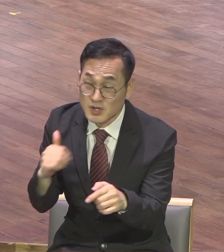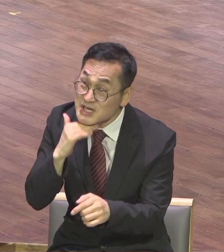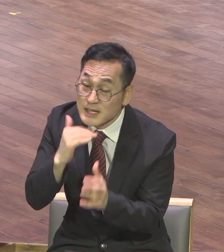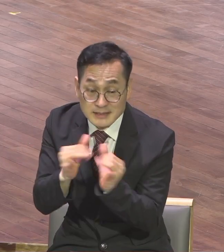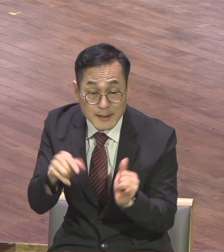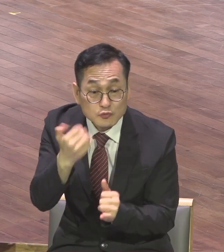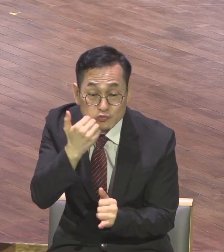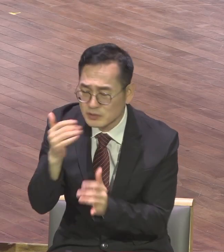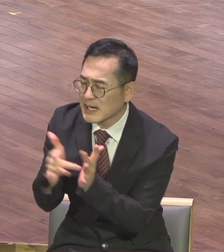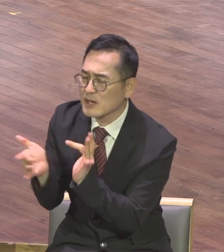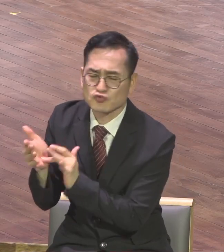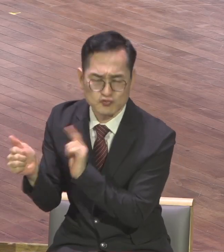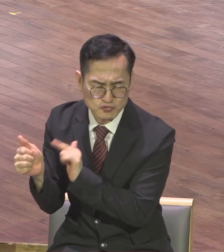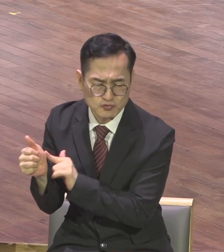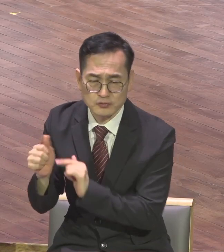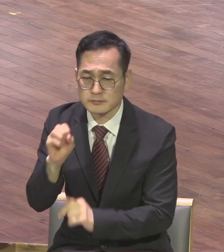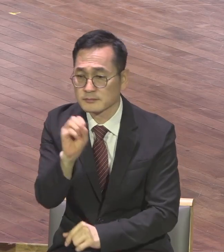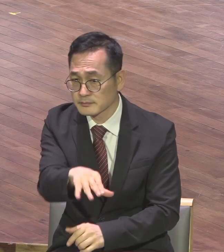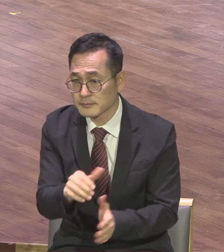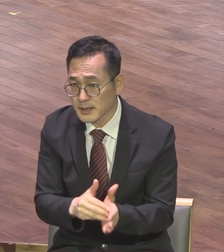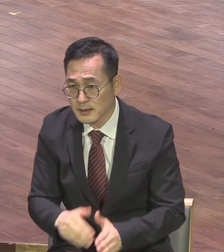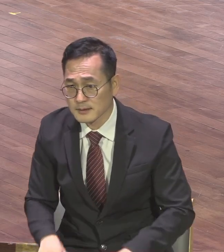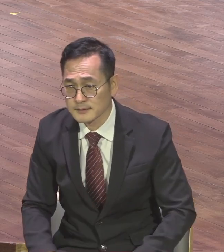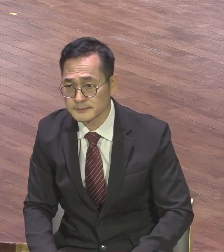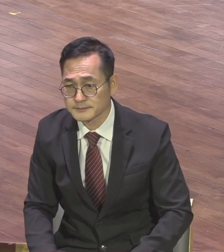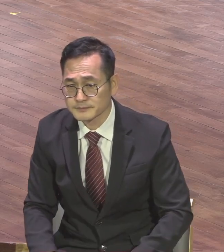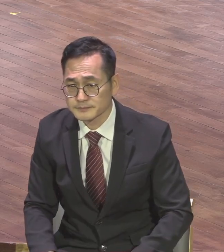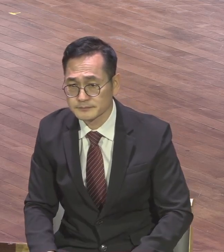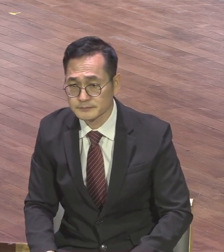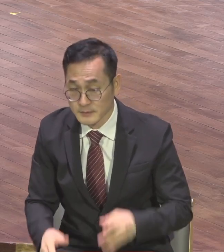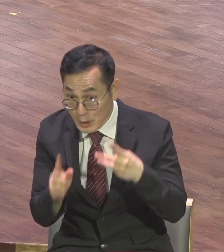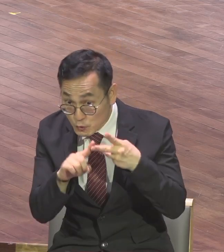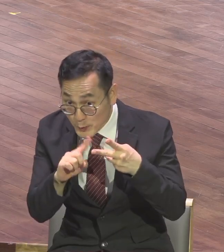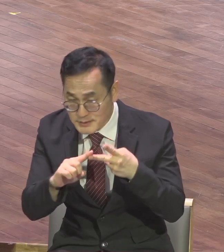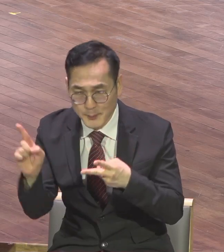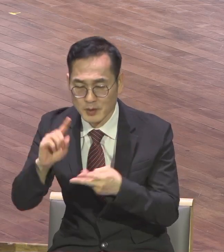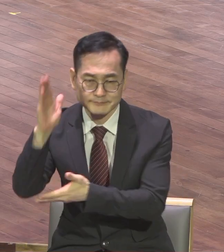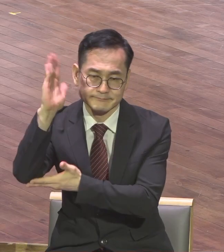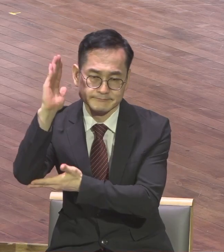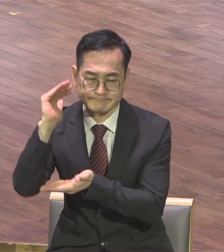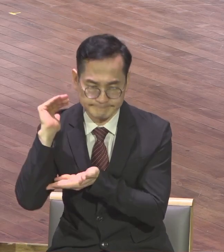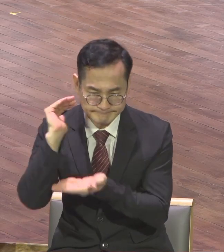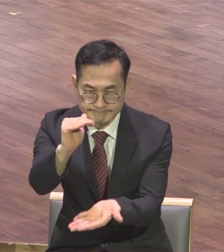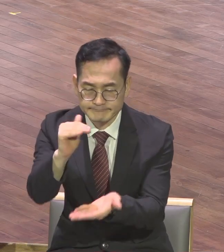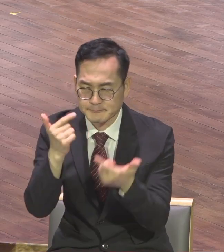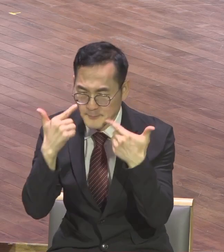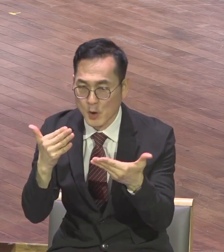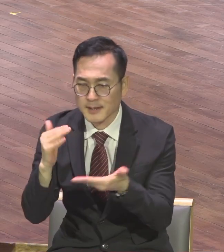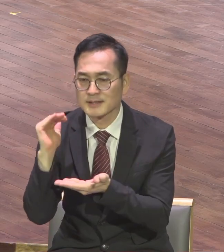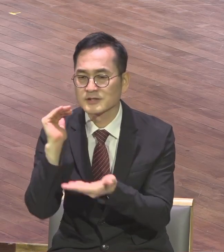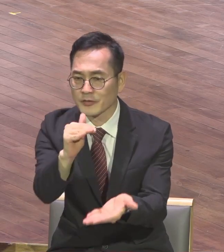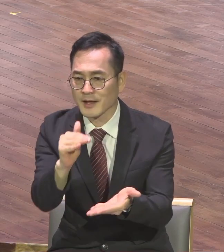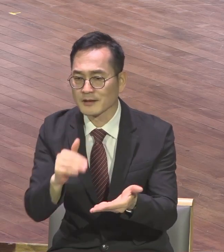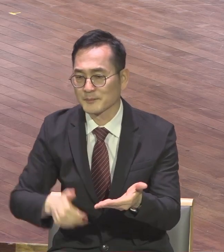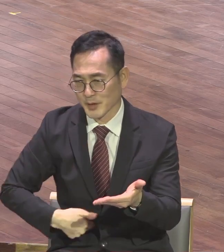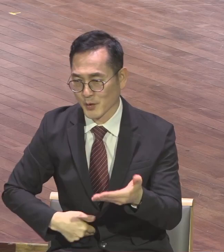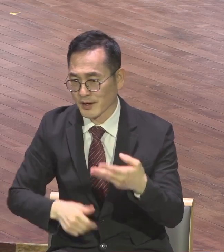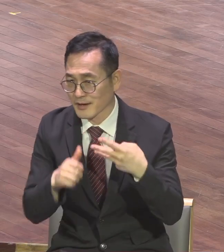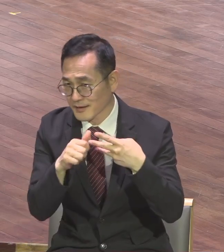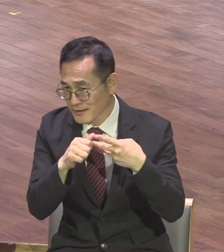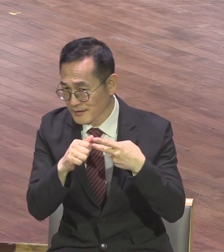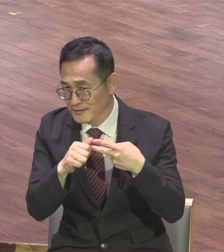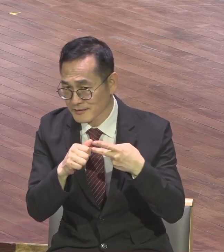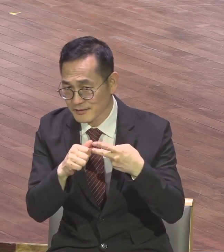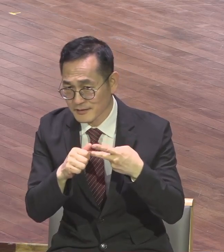뭐냐? 그것은 바로 메시지 확립입니다. 메시지. 메시지 확립되지 않은